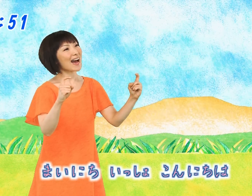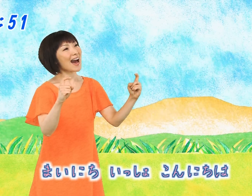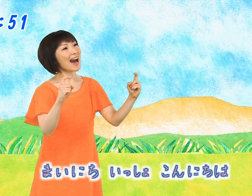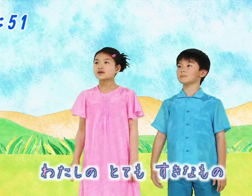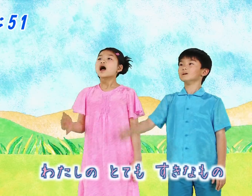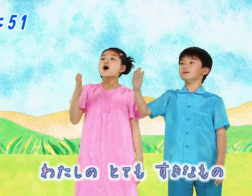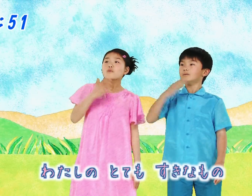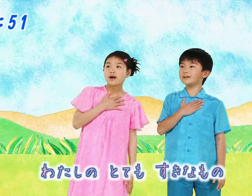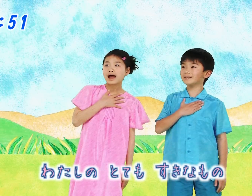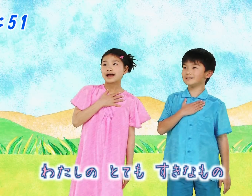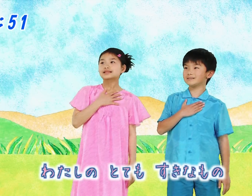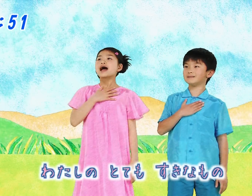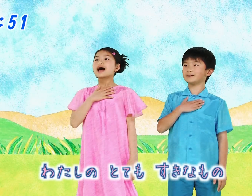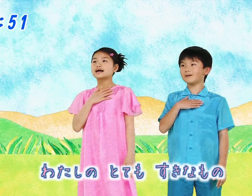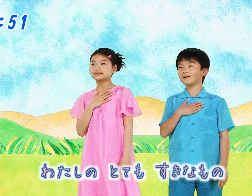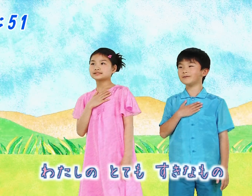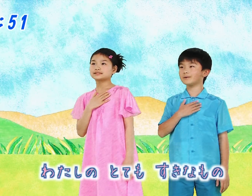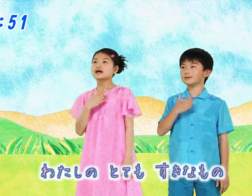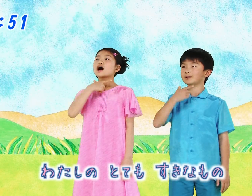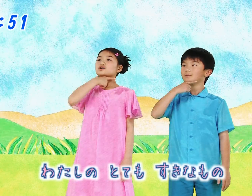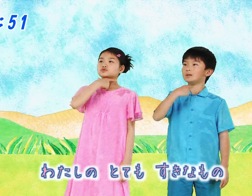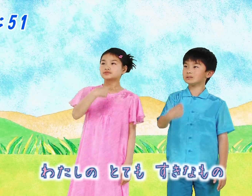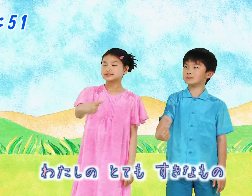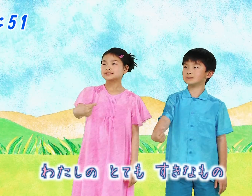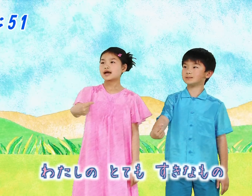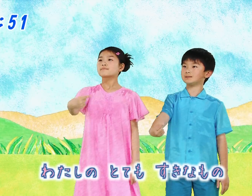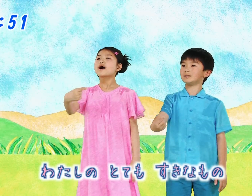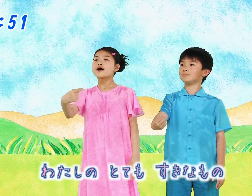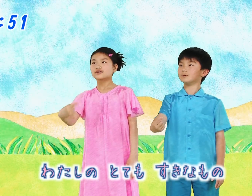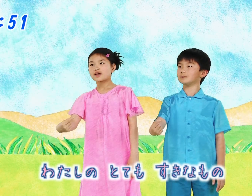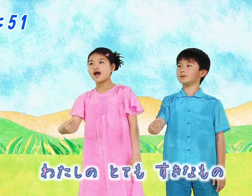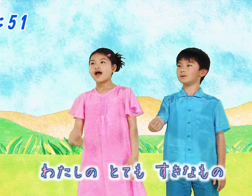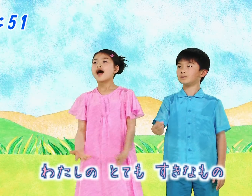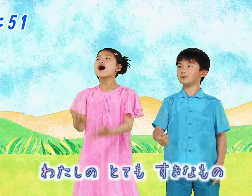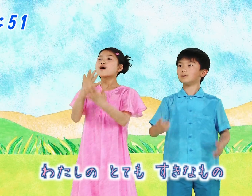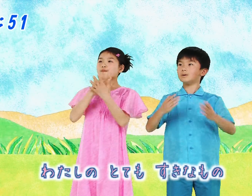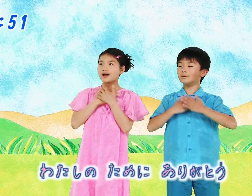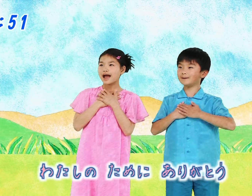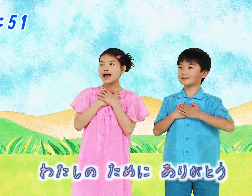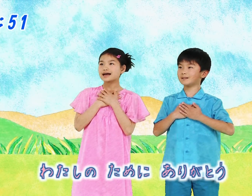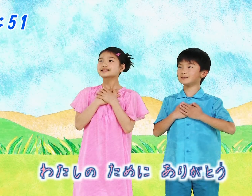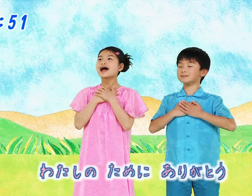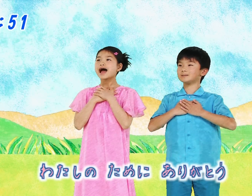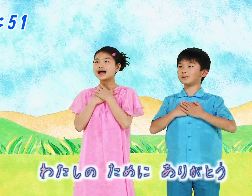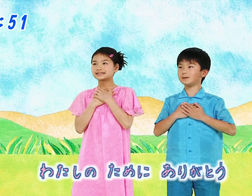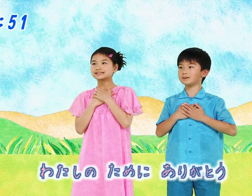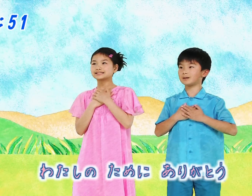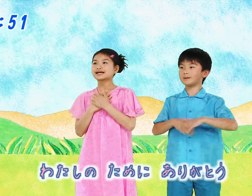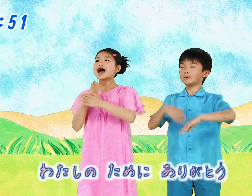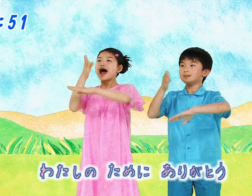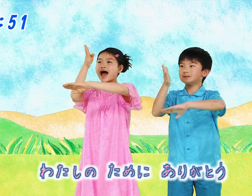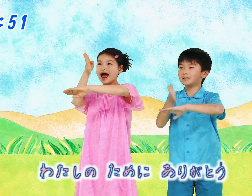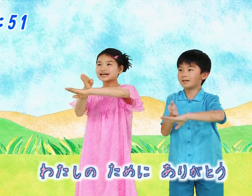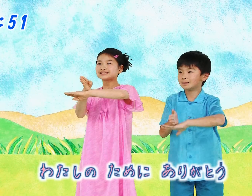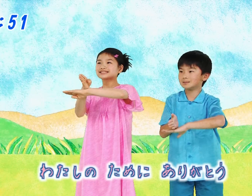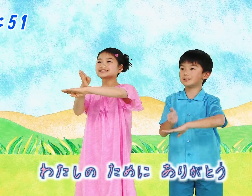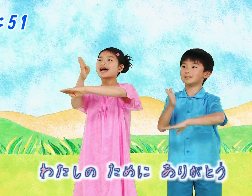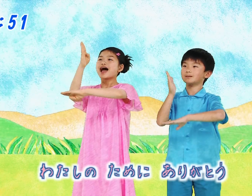こんにちは私のとても好きなもの私のために